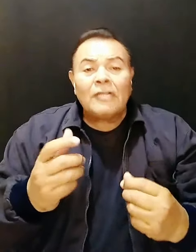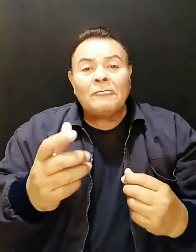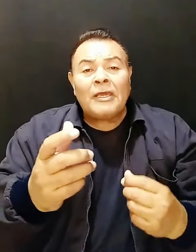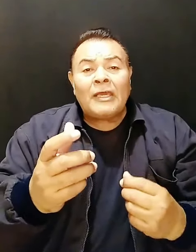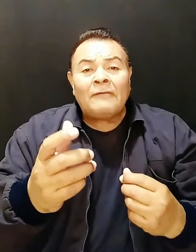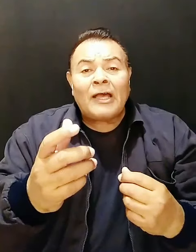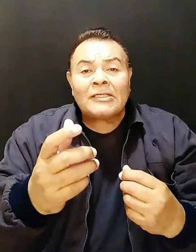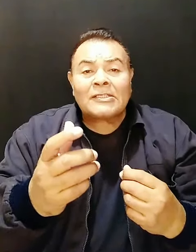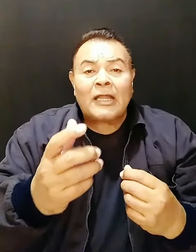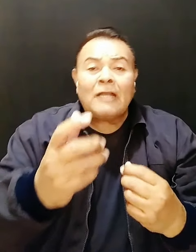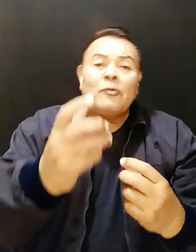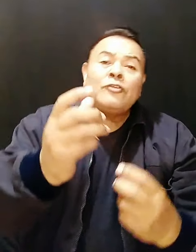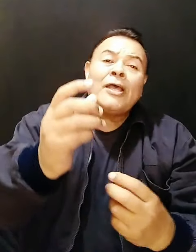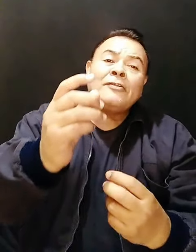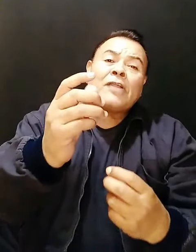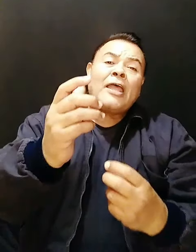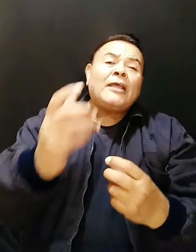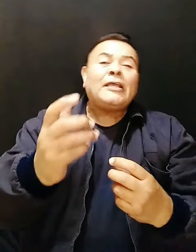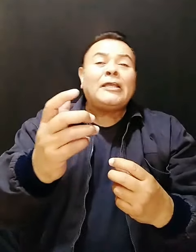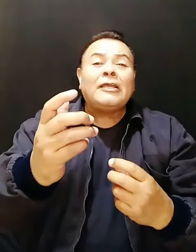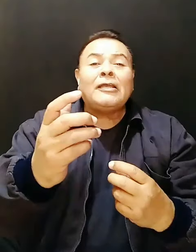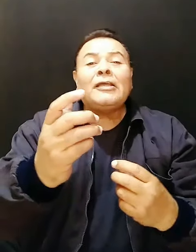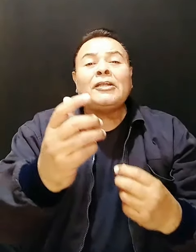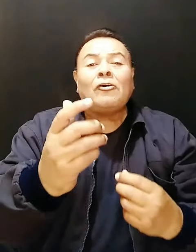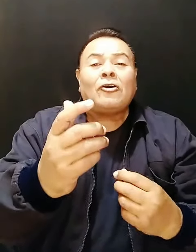me basta el mundo entero